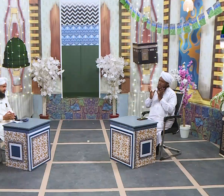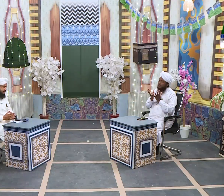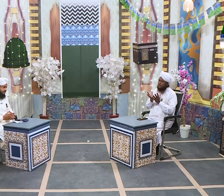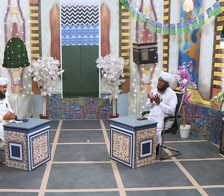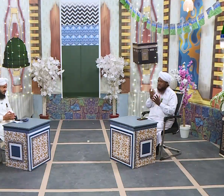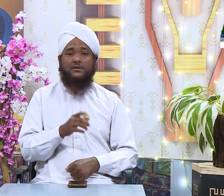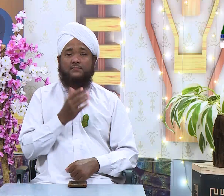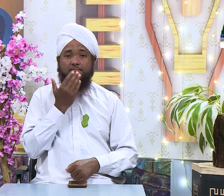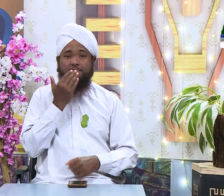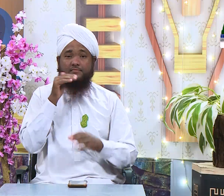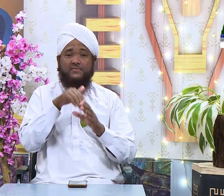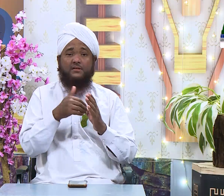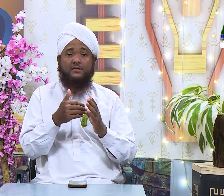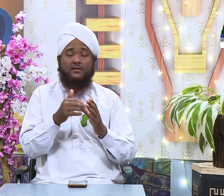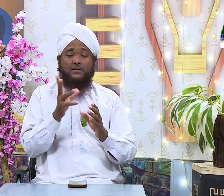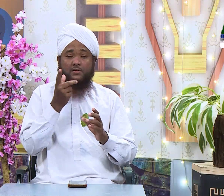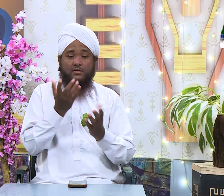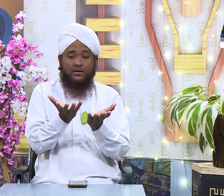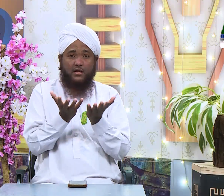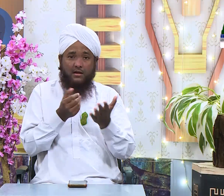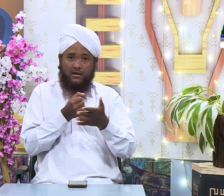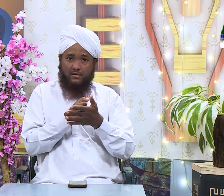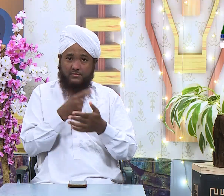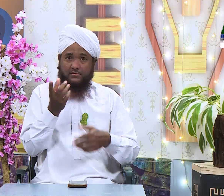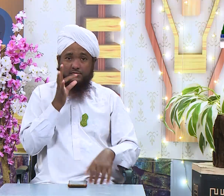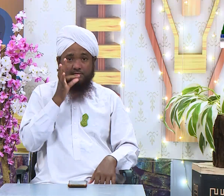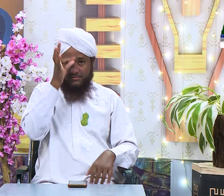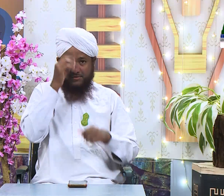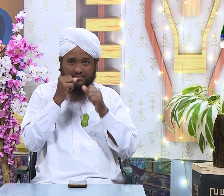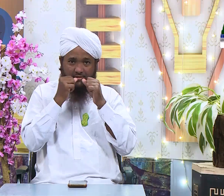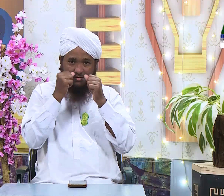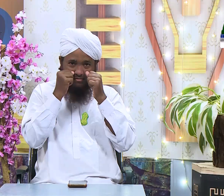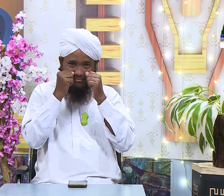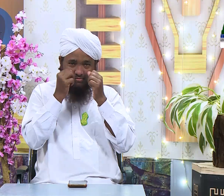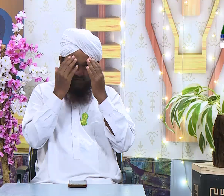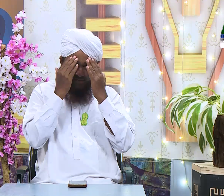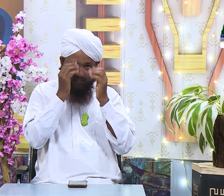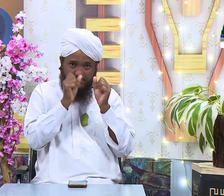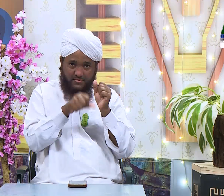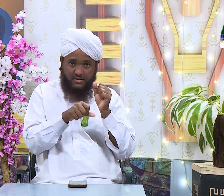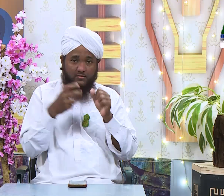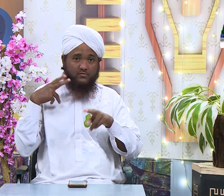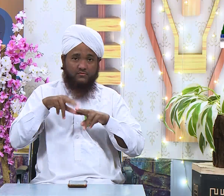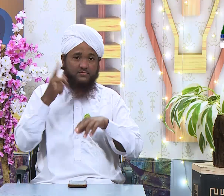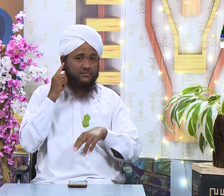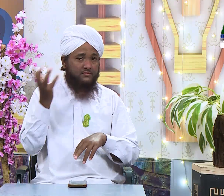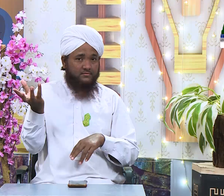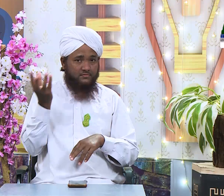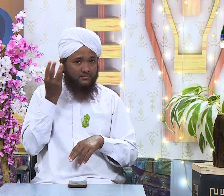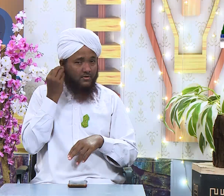ہے۔ جو کوئی مجھ پر قیامت تک درود پاک پڑھتا ہے وہ اس کے درود پاک کو سنتا ہے، اس کا نام بھی پیش کرتا ہے،